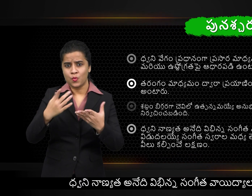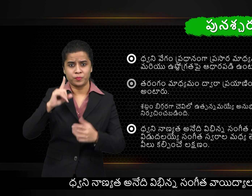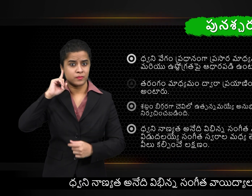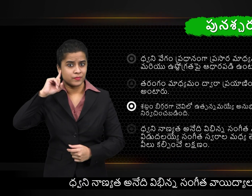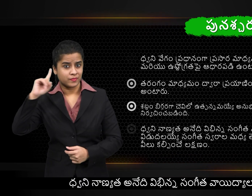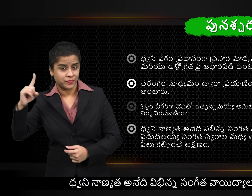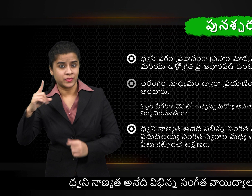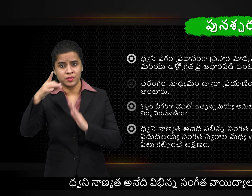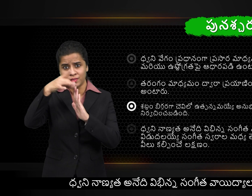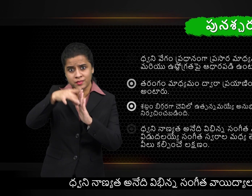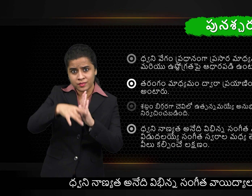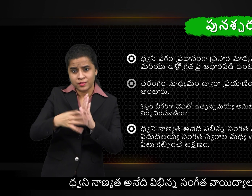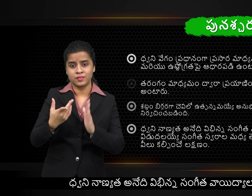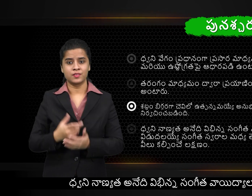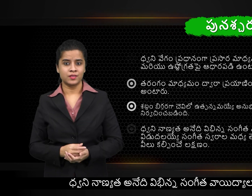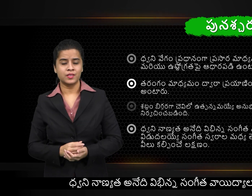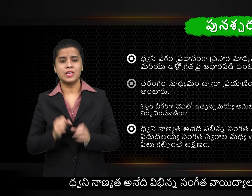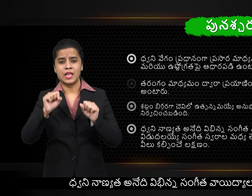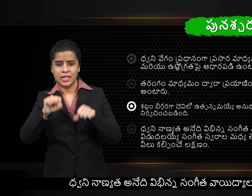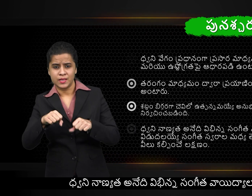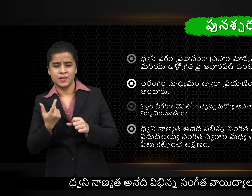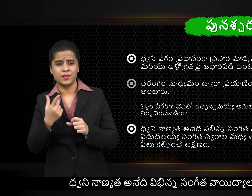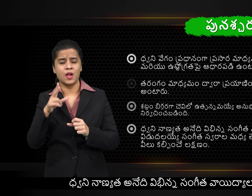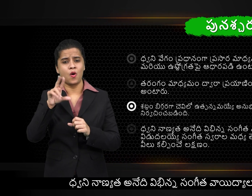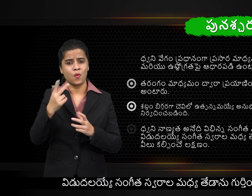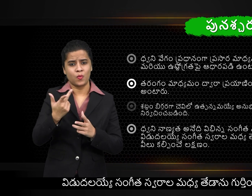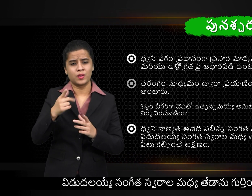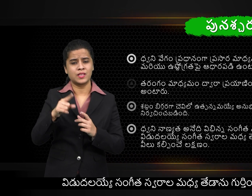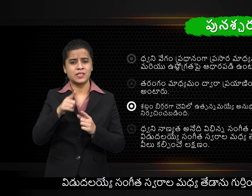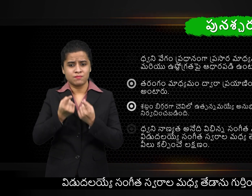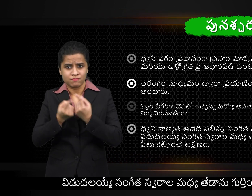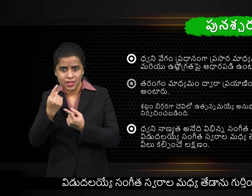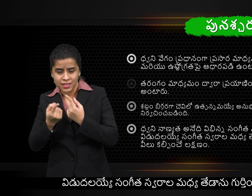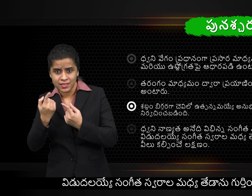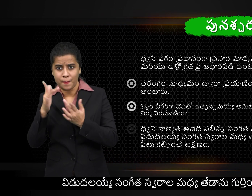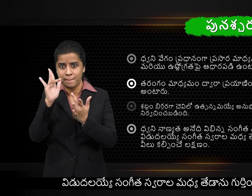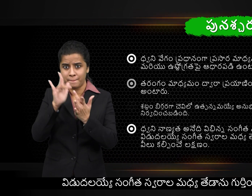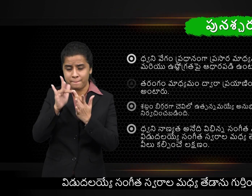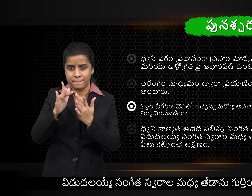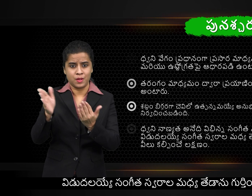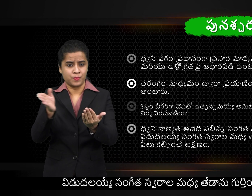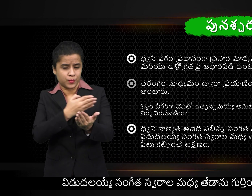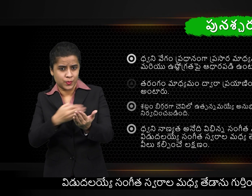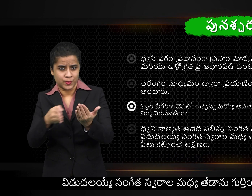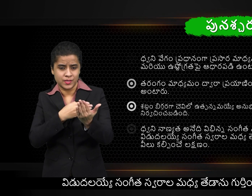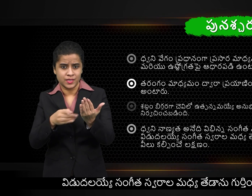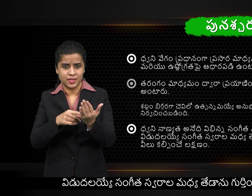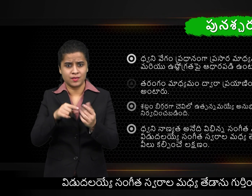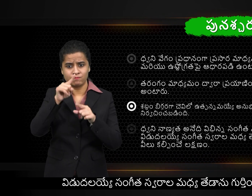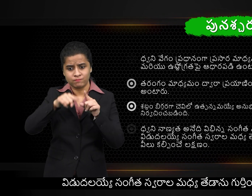ధ్వని నాణ్యత అనేది విభిన్న సంగీత వాయిద్యాల ద్వారా విడుదలయ్యే సంగీత స్వరాల మధ్య